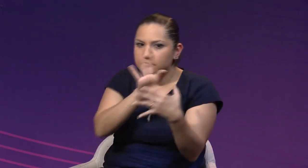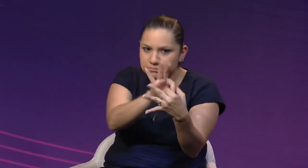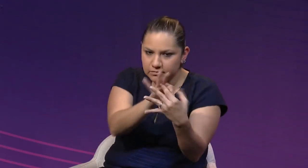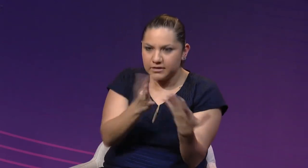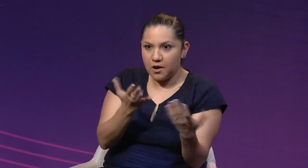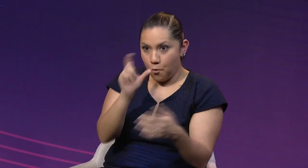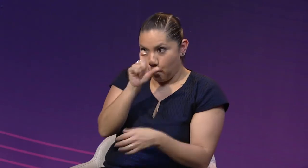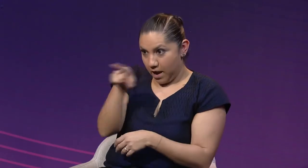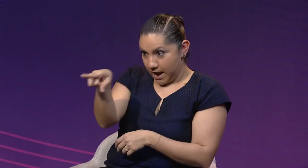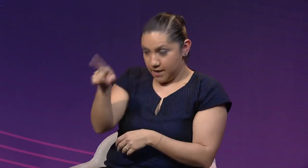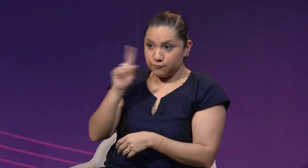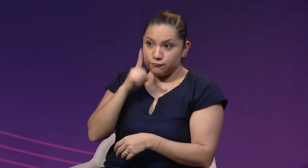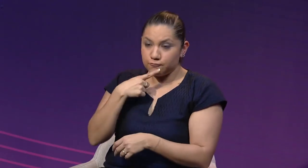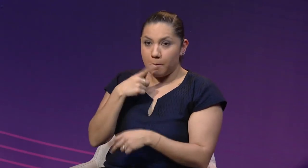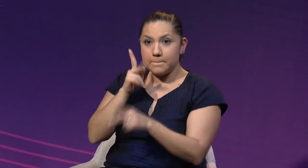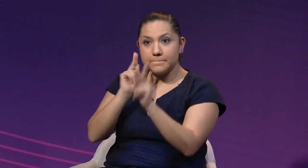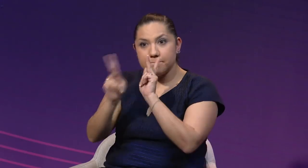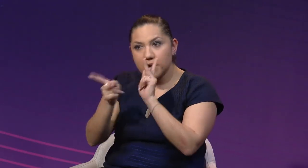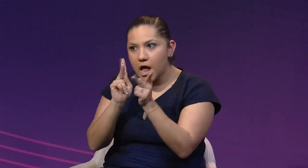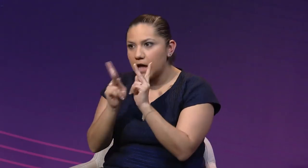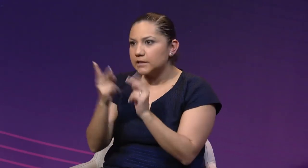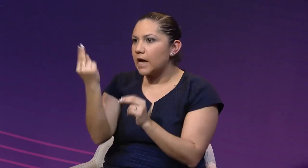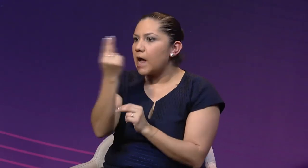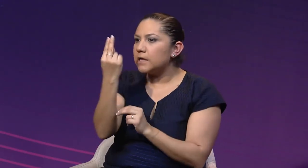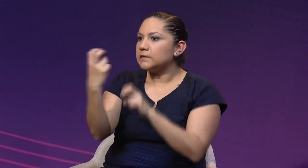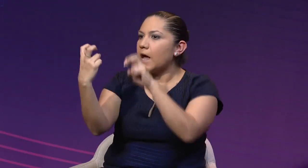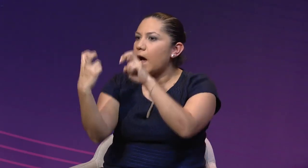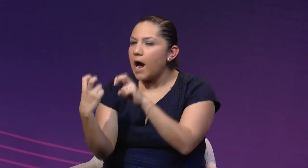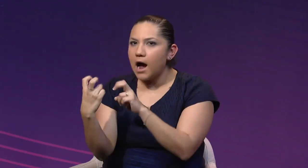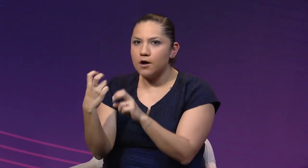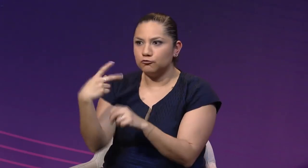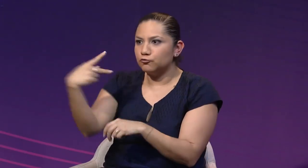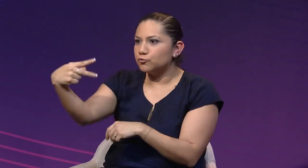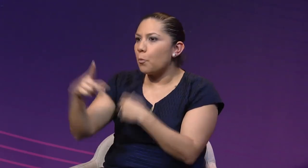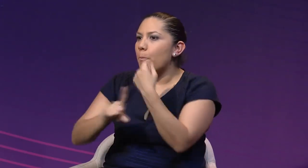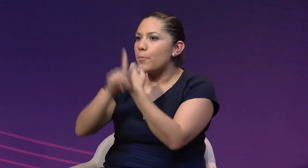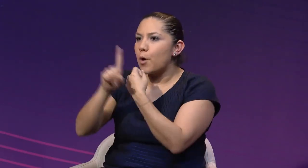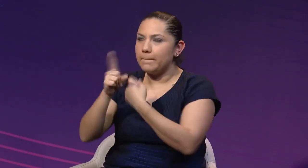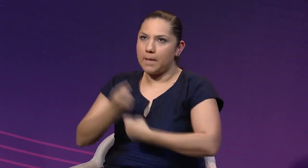cada mundo lo que corresponde a cada uno de ellos y adaptarse, ¿no?